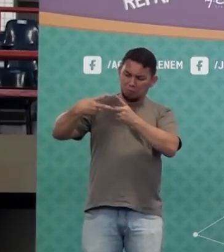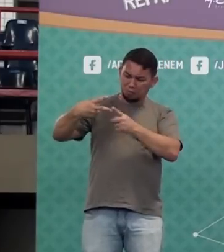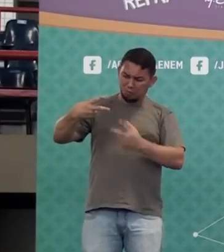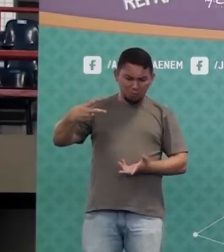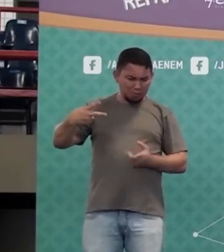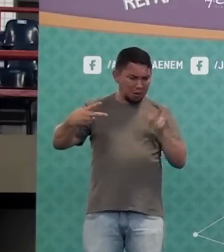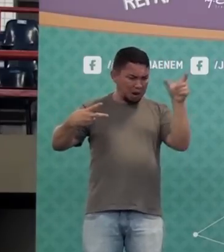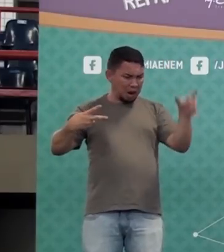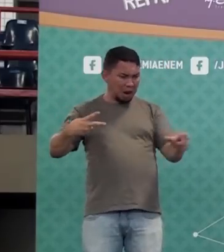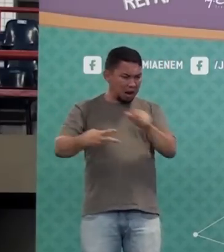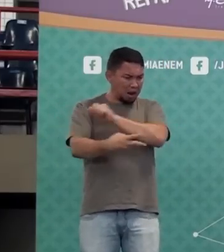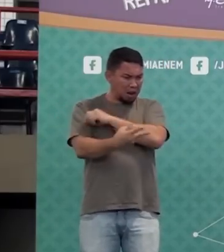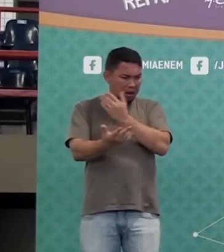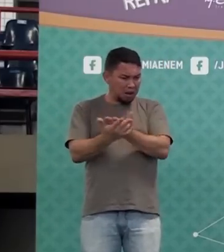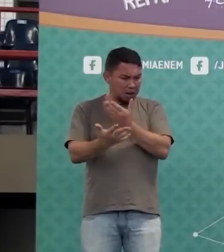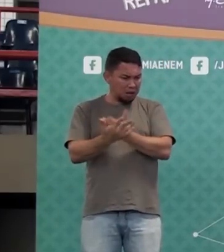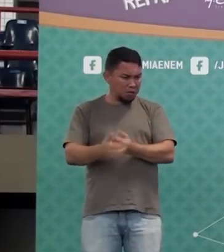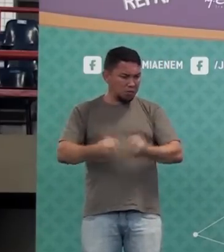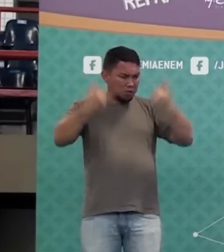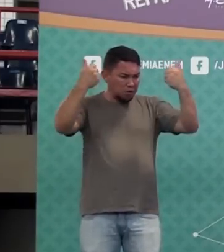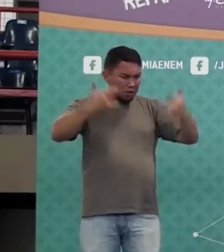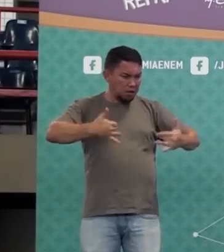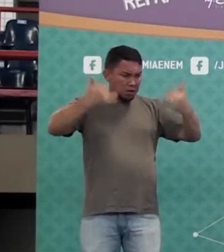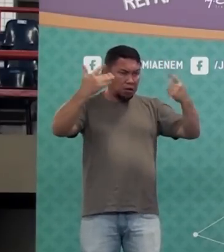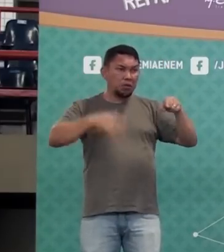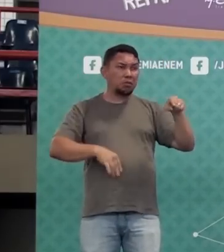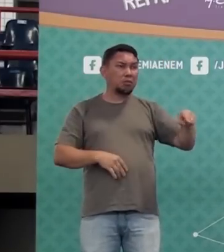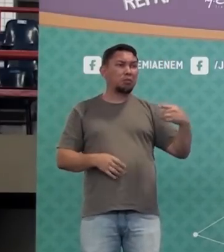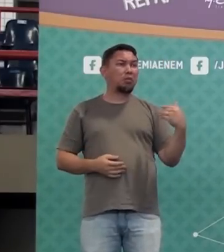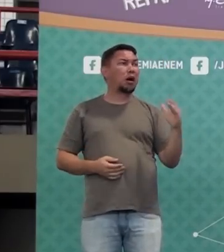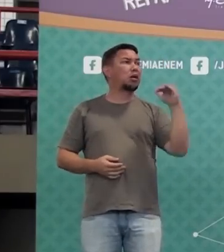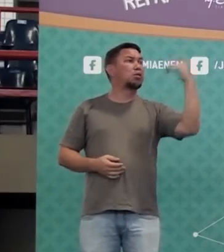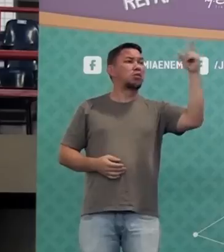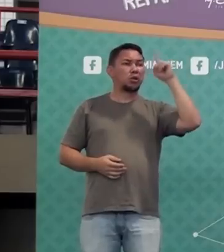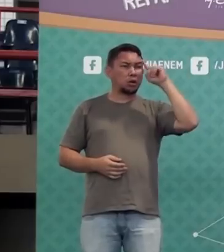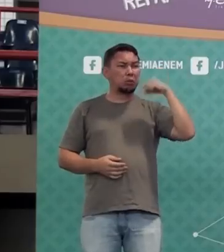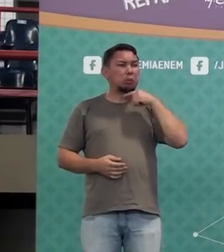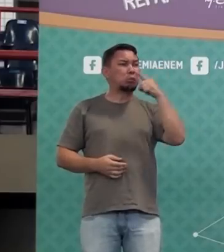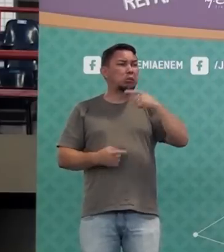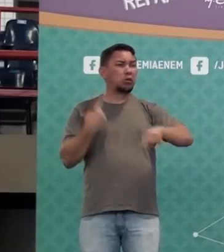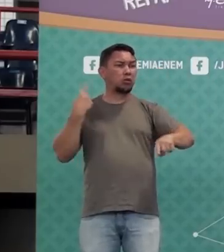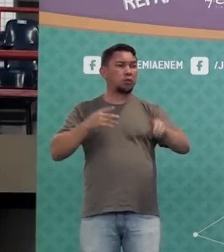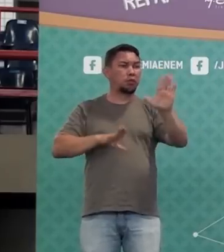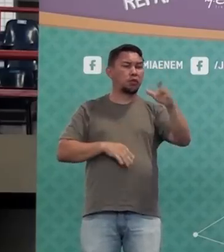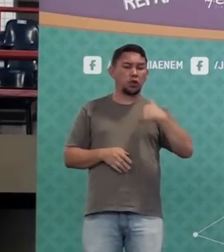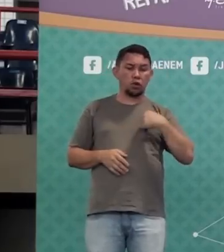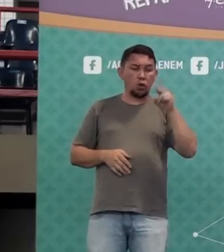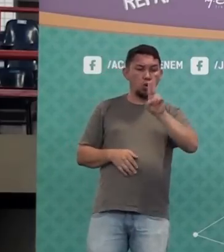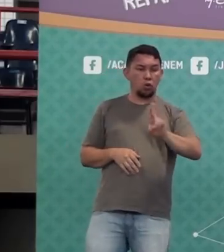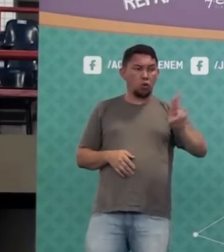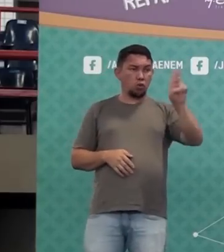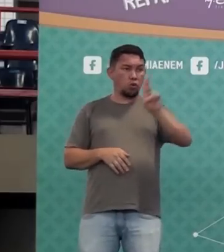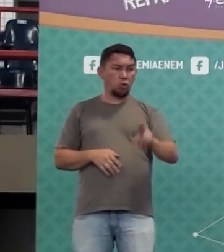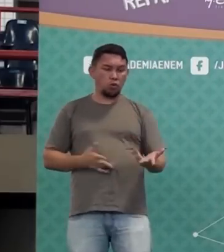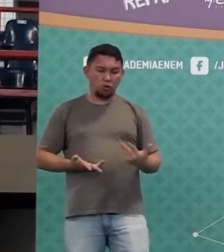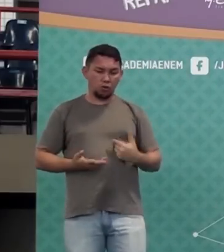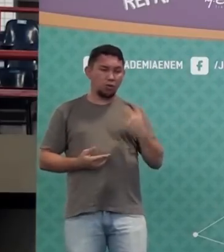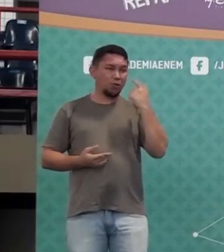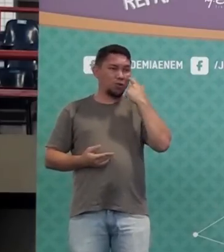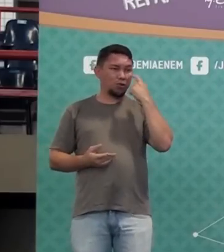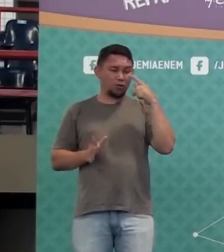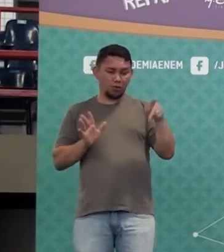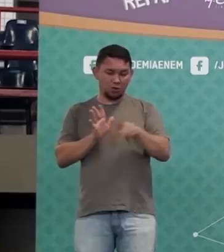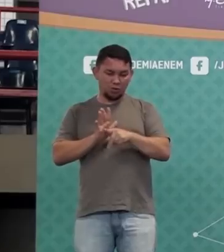alunos estudam, mas a gente nunca usa lá fora. Por exemplo, o uso da segunda pessoa do